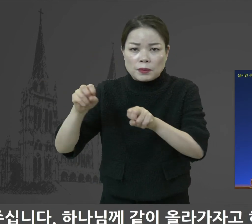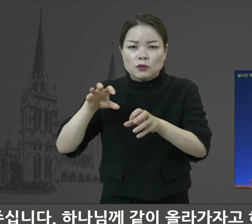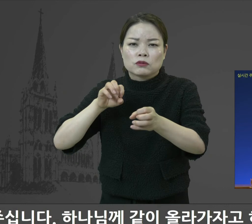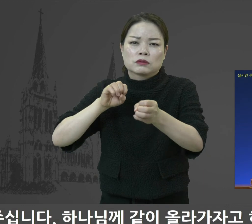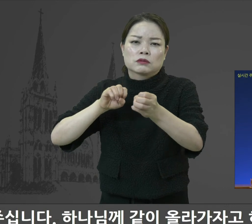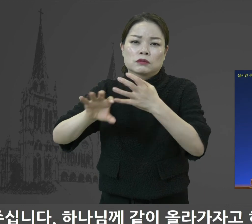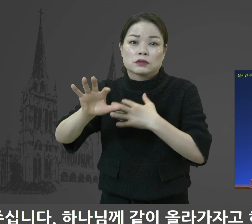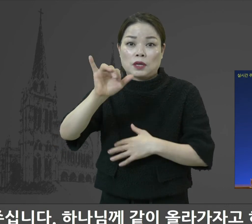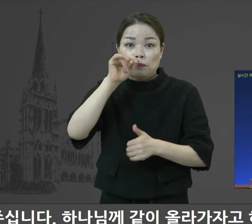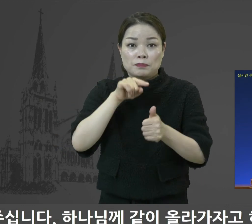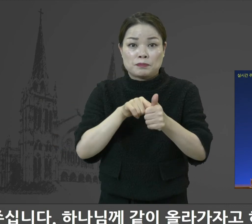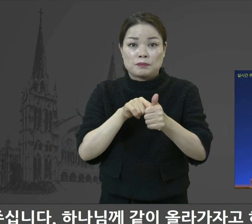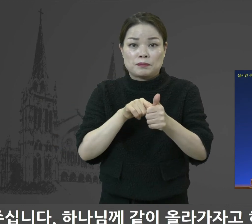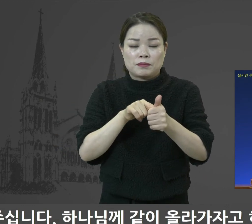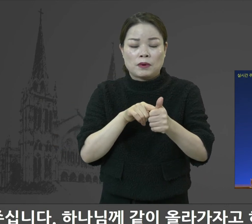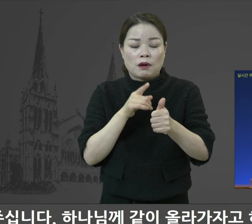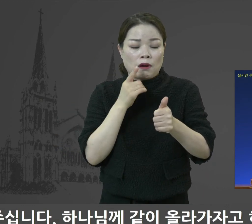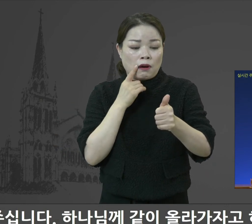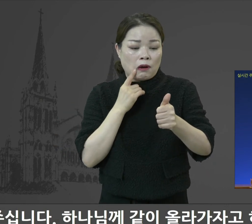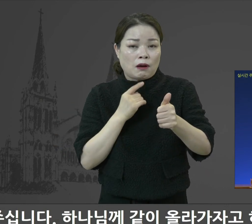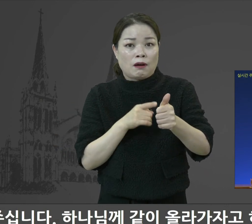모릅니다. 부럽습니다.